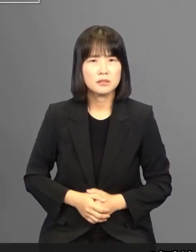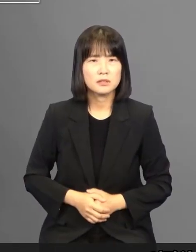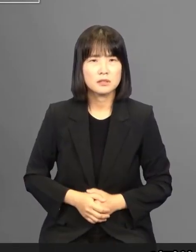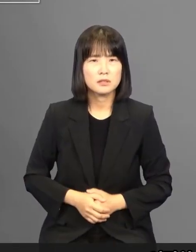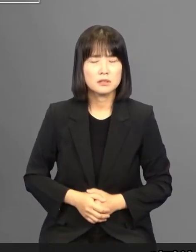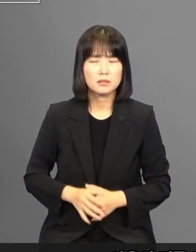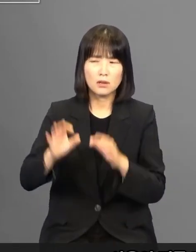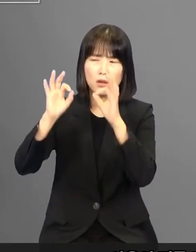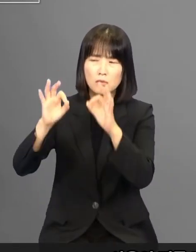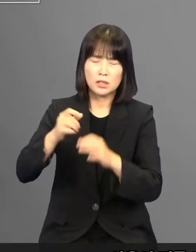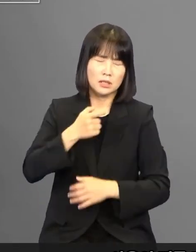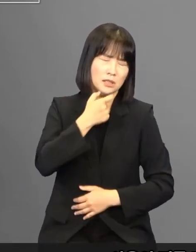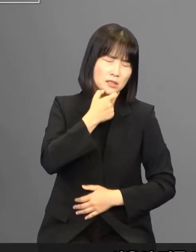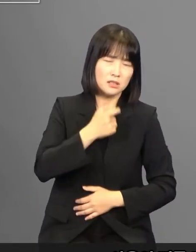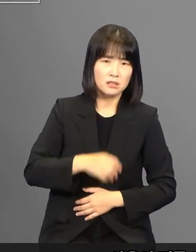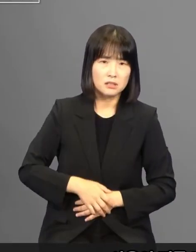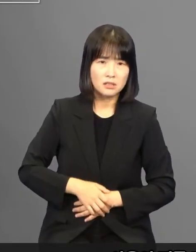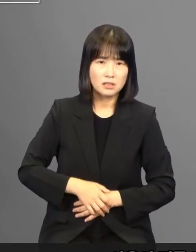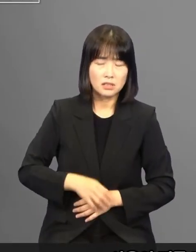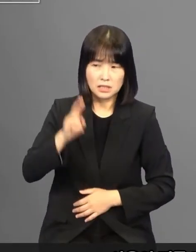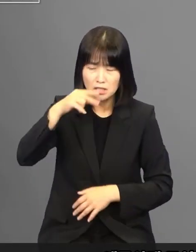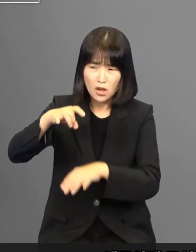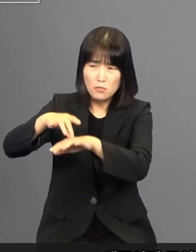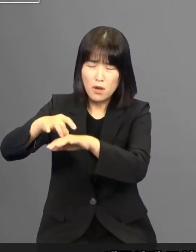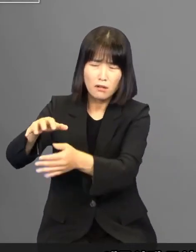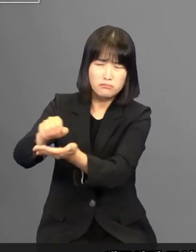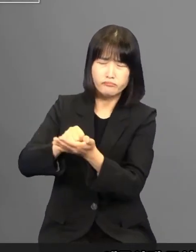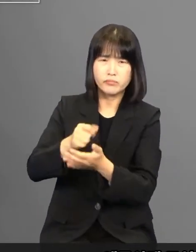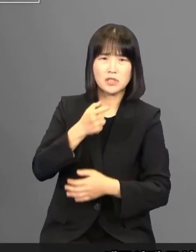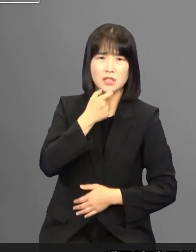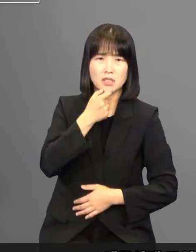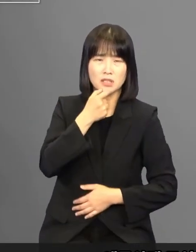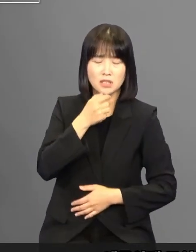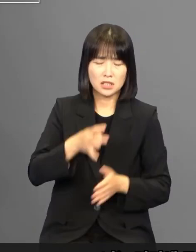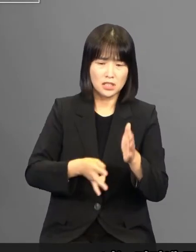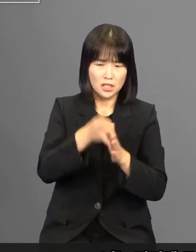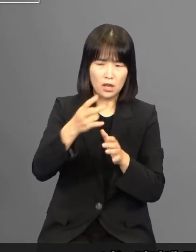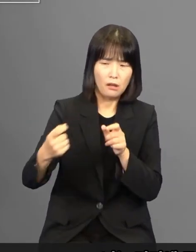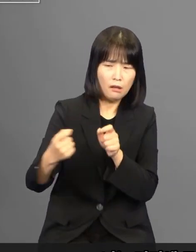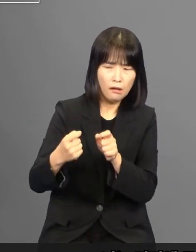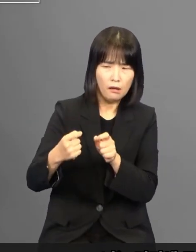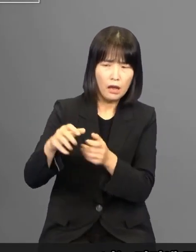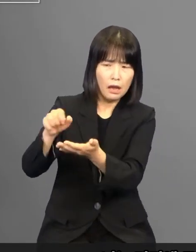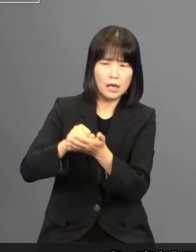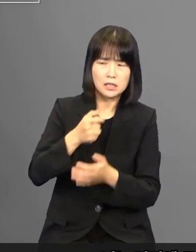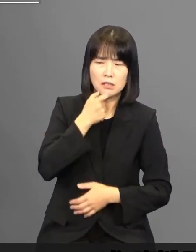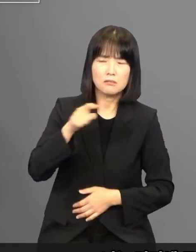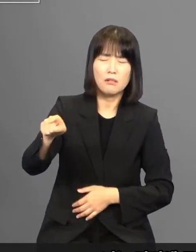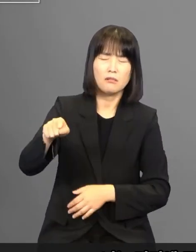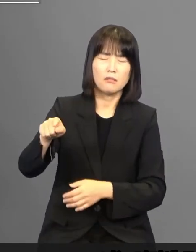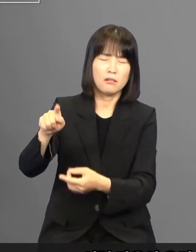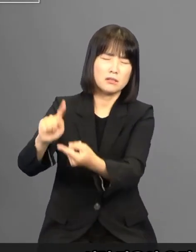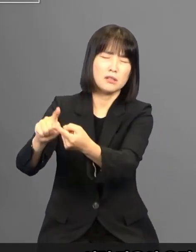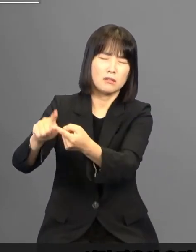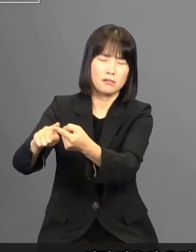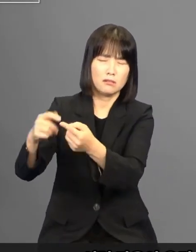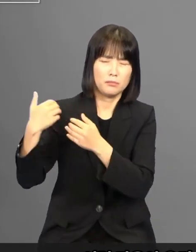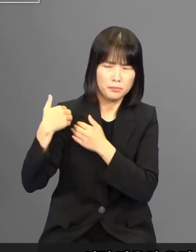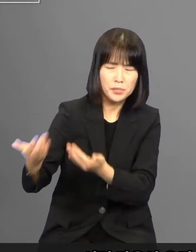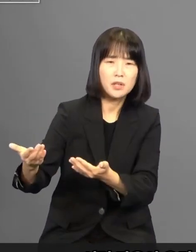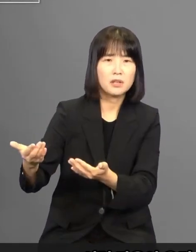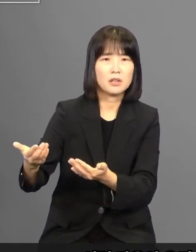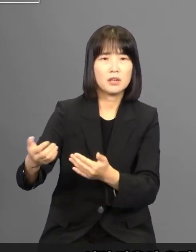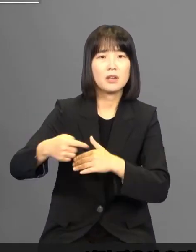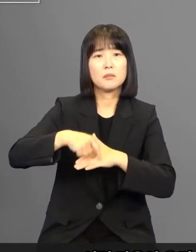보기 싫은 거예요. 사울의 뼈를 가져오기가 싫은 거예요. 예루살렘 근처를 가져오기 싫은 거예요. 너는 거기에 그냥 계속 거기 남아있어. 이런